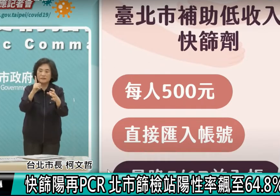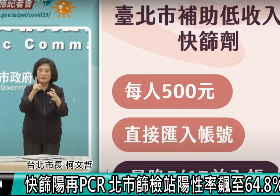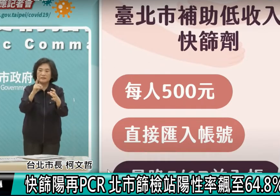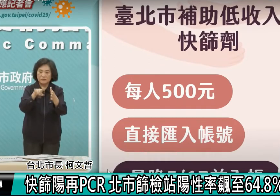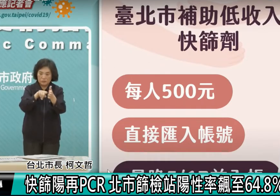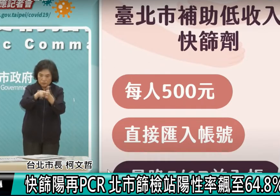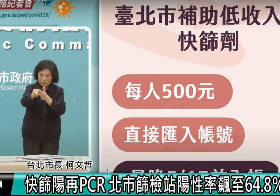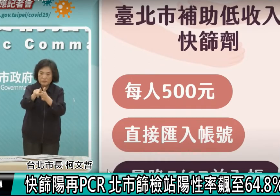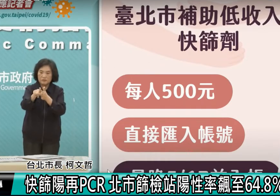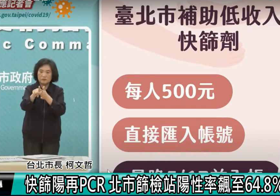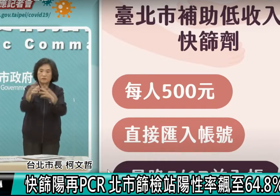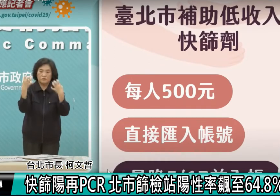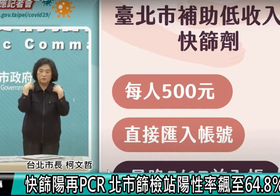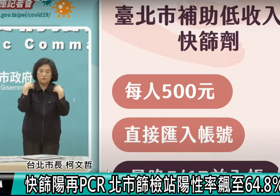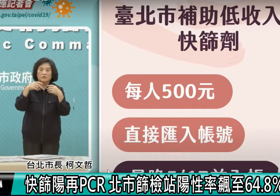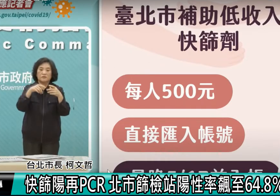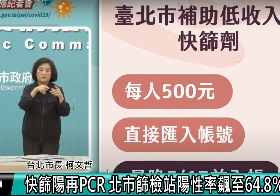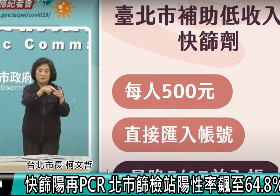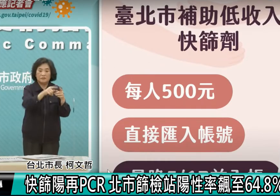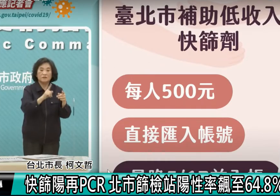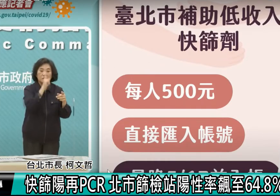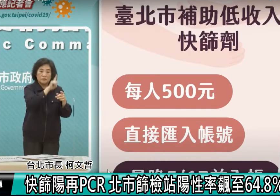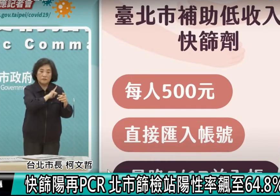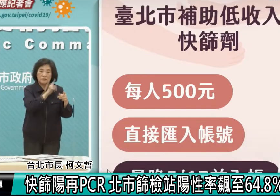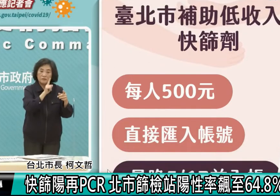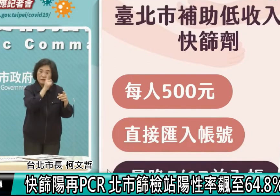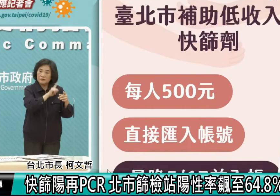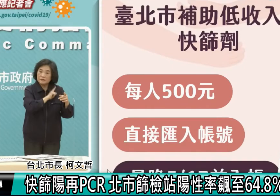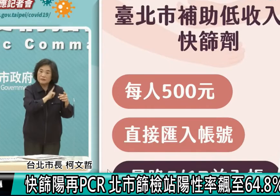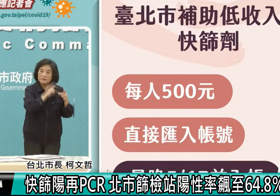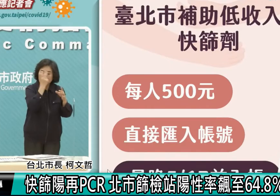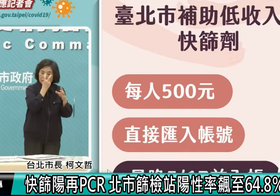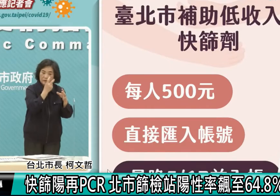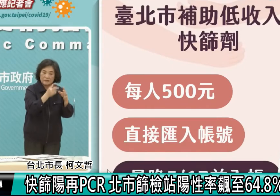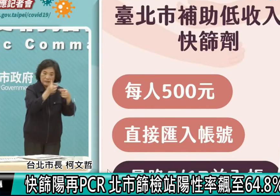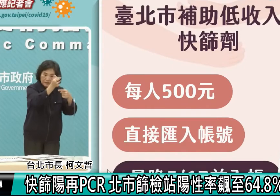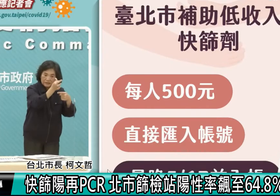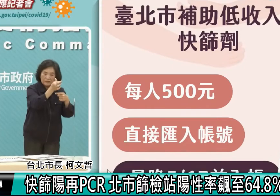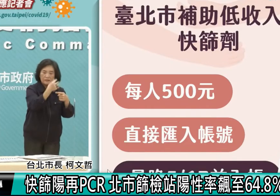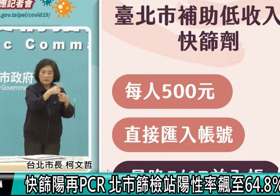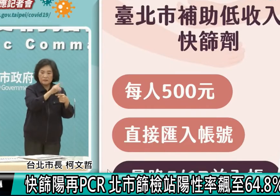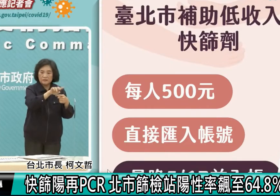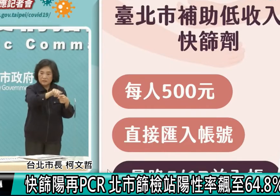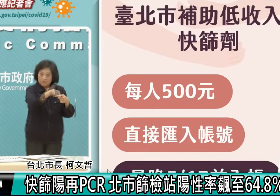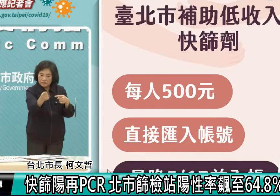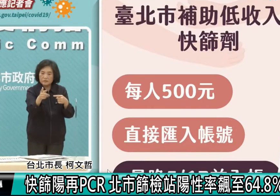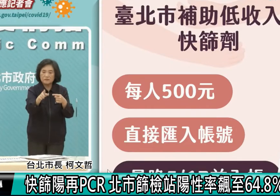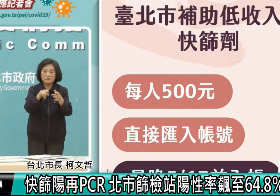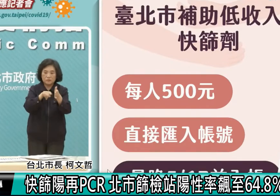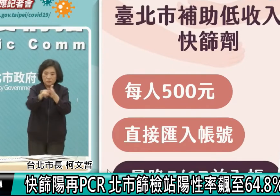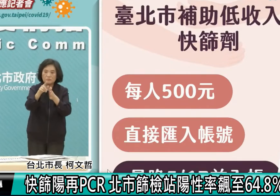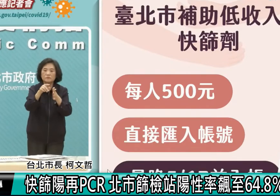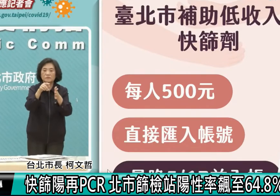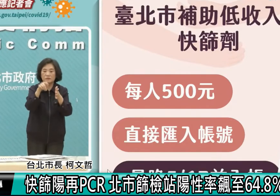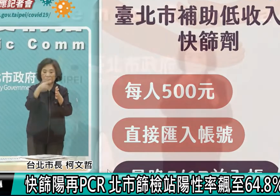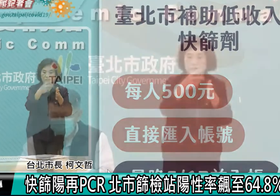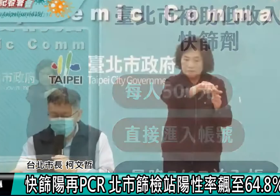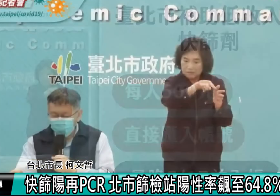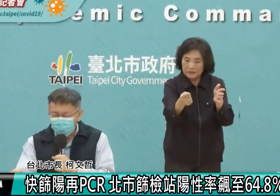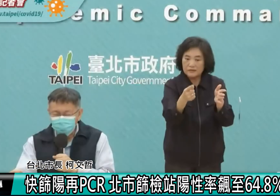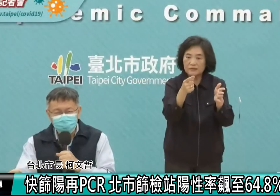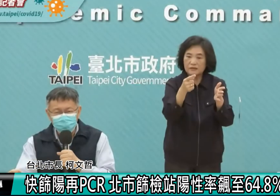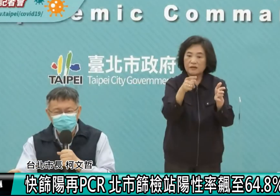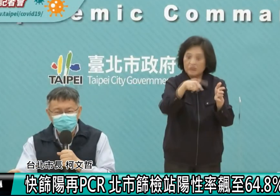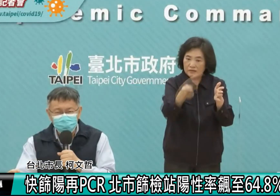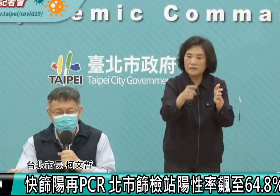门处理快筛阳的地点，那现在都在日夜赶工了、哦、因为在急诊外面架一个急门诊，通风设备